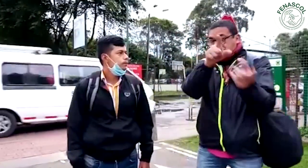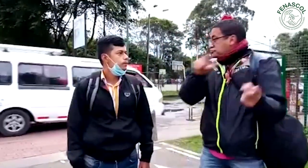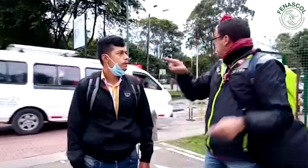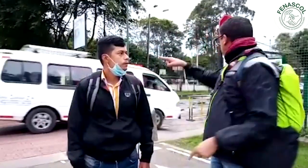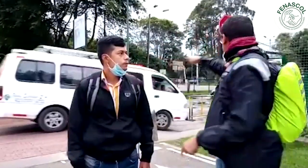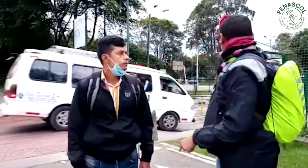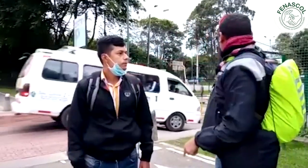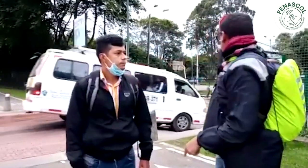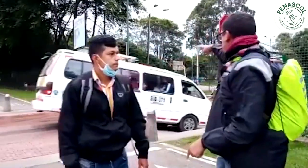aquí, en este parqueadero.